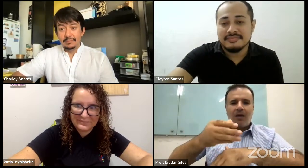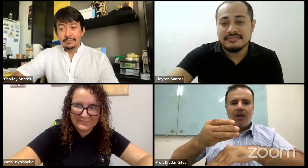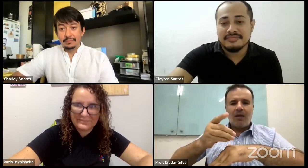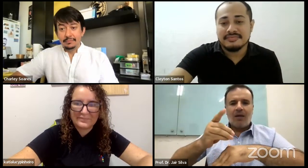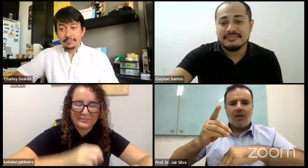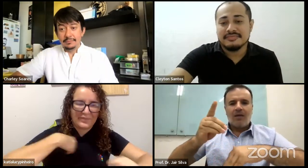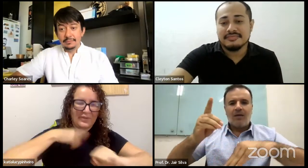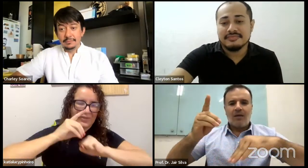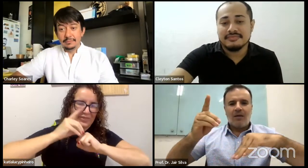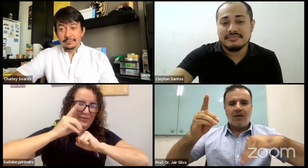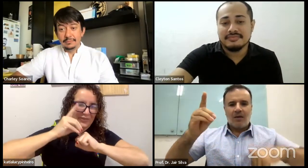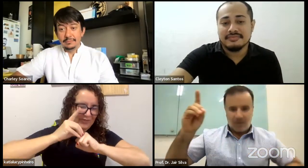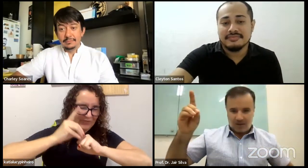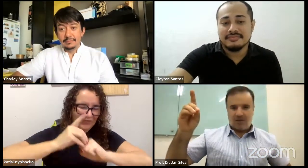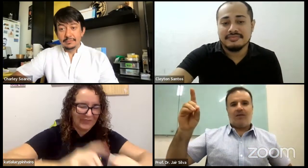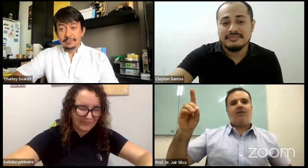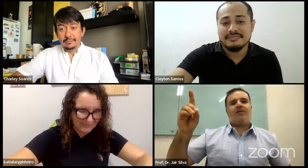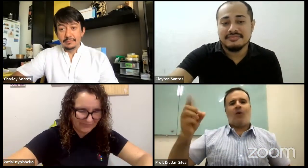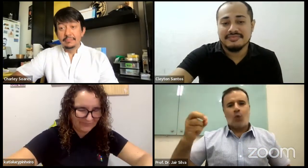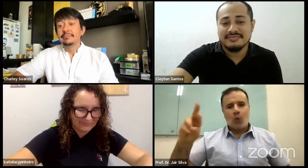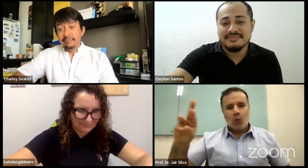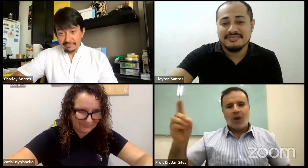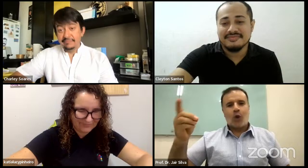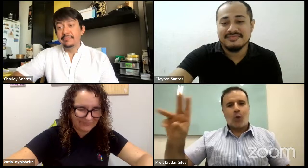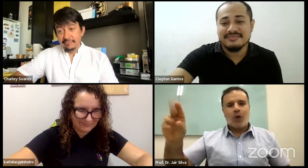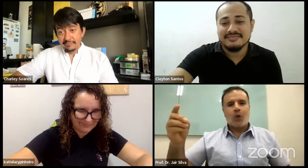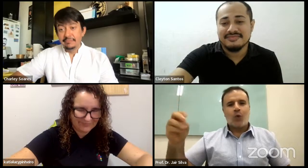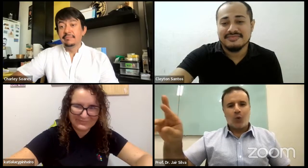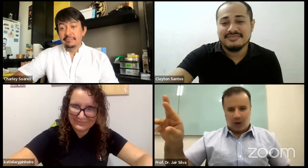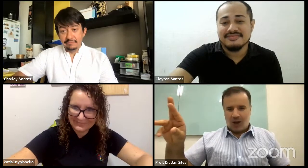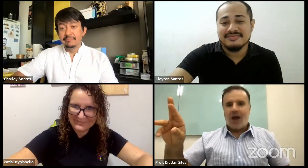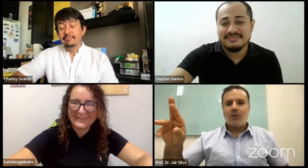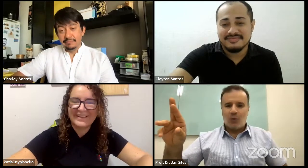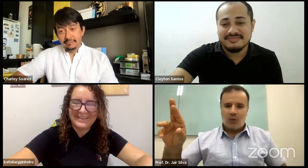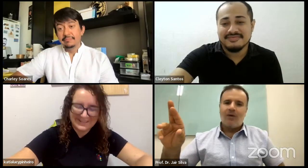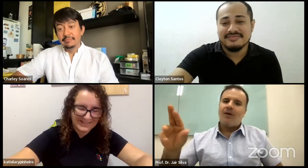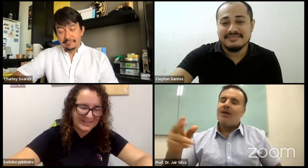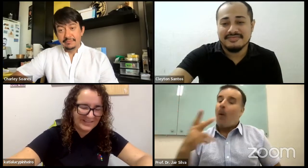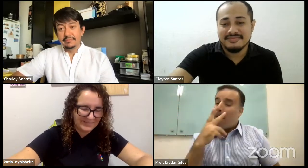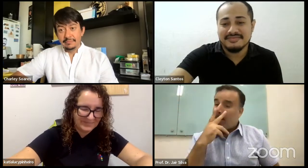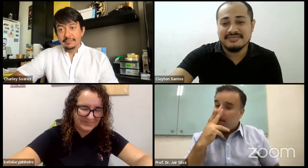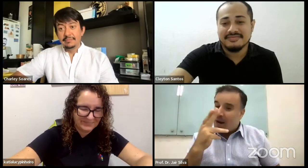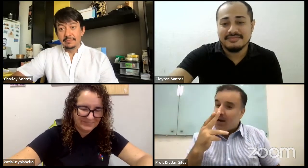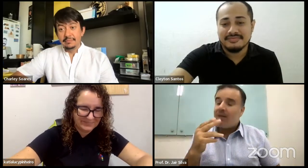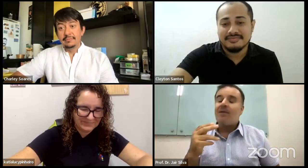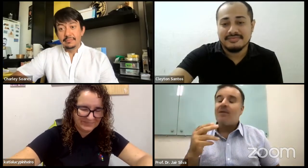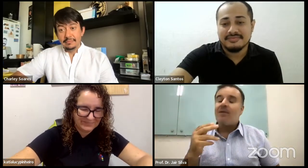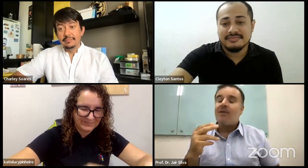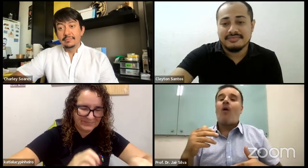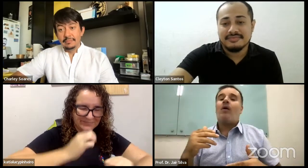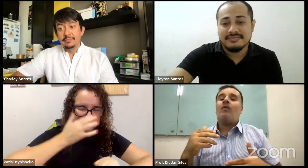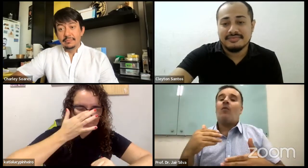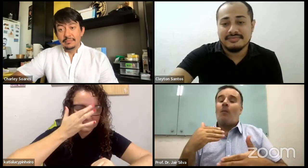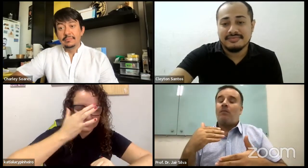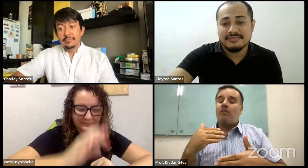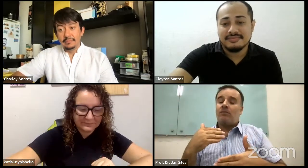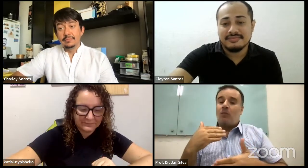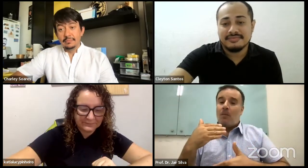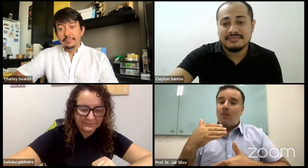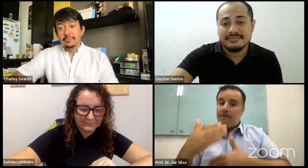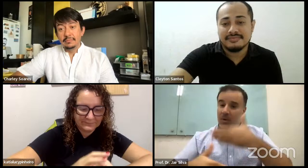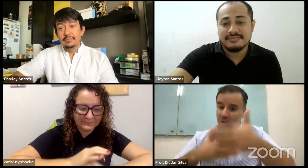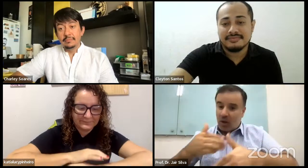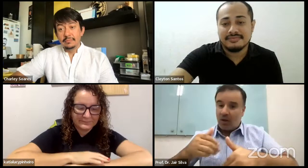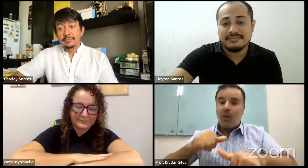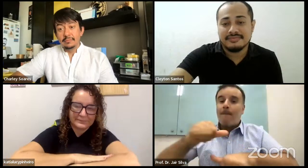né, essa mão de apoio. E aí fosse caindo, né, caindo dessa mão de apoio. Então,